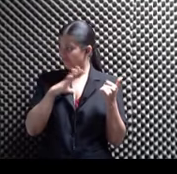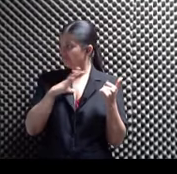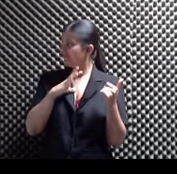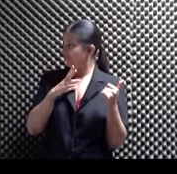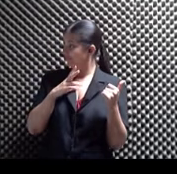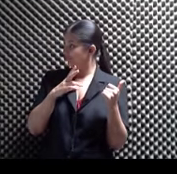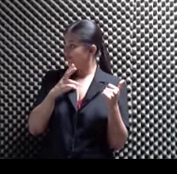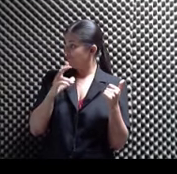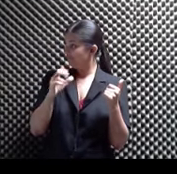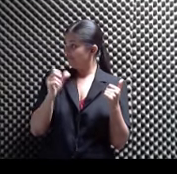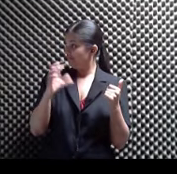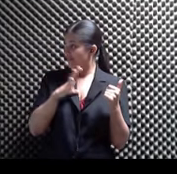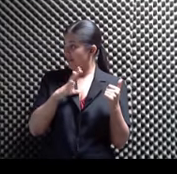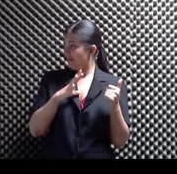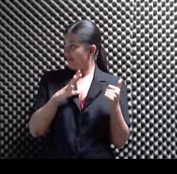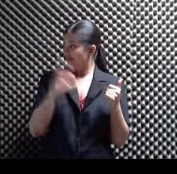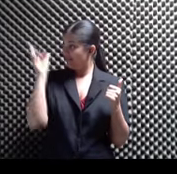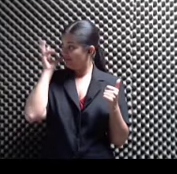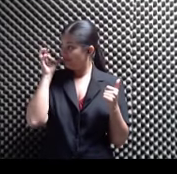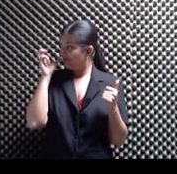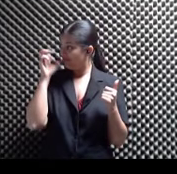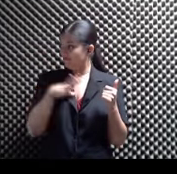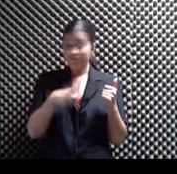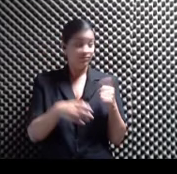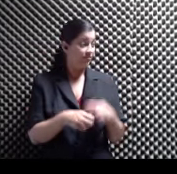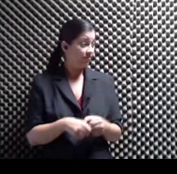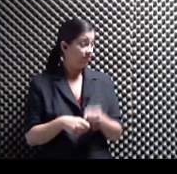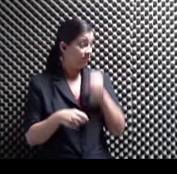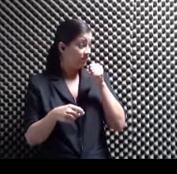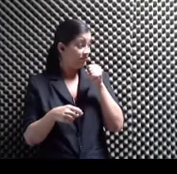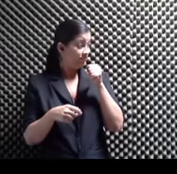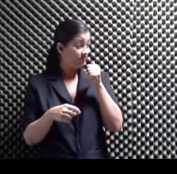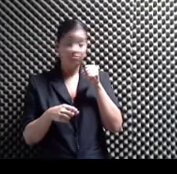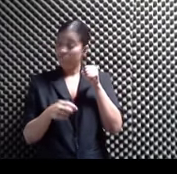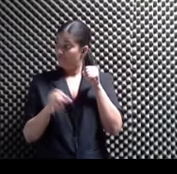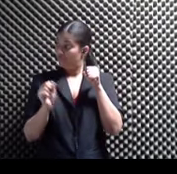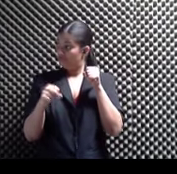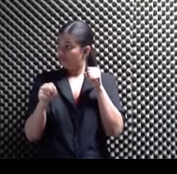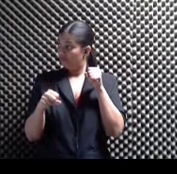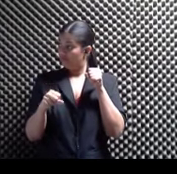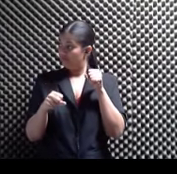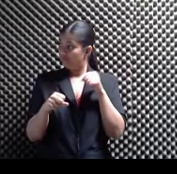bien ahora? Ah, pues yo lo... Que te lo pegues también. Aquí. Ay, ¿tú me oyes?